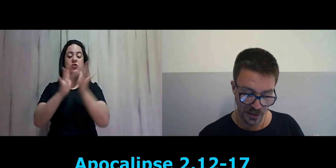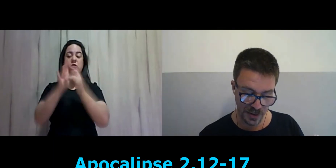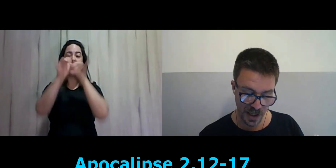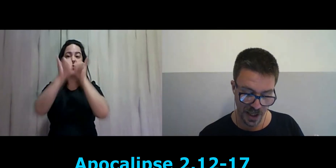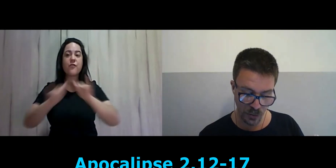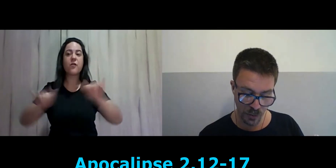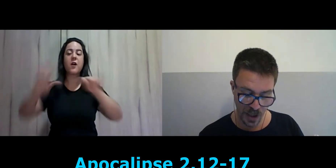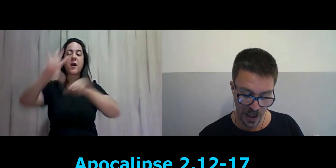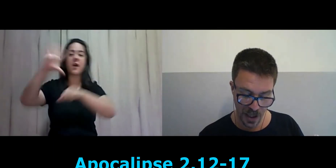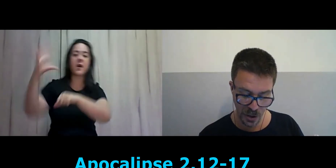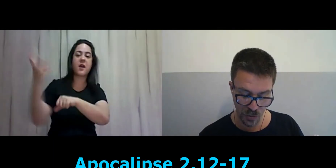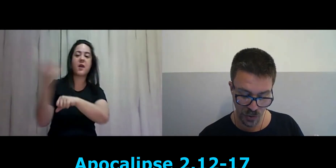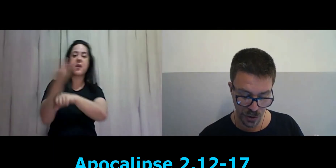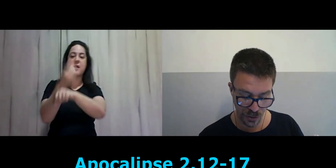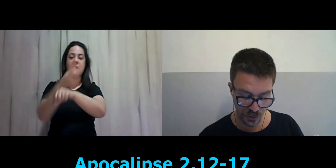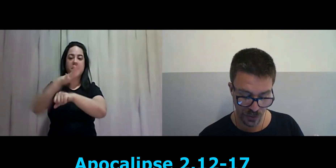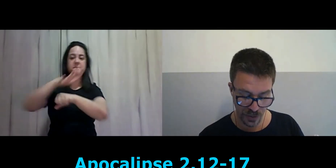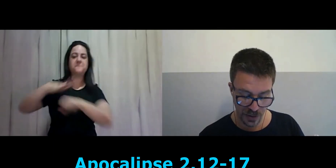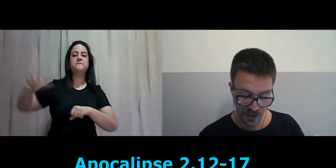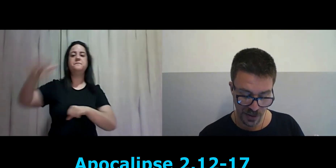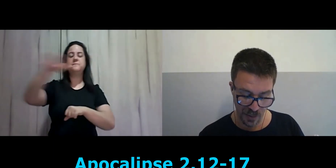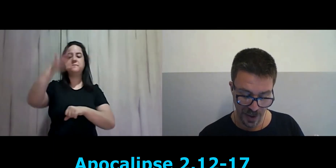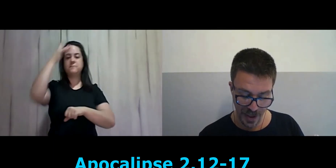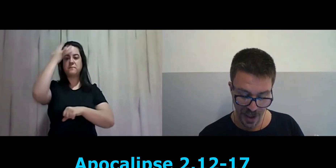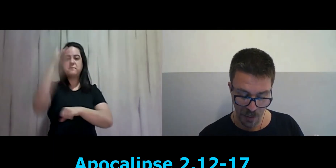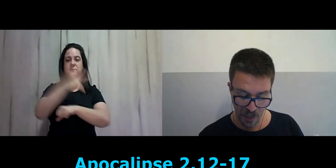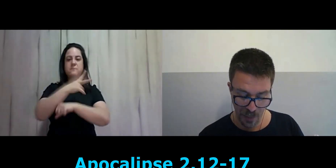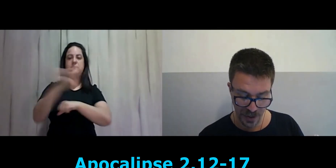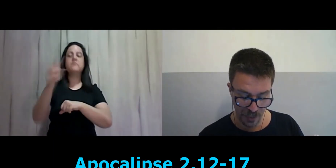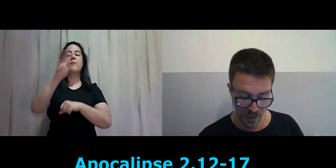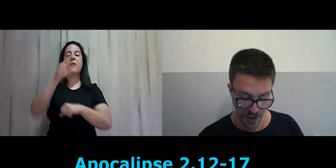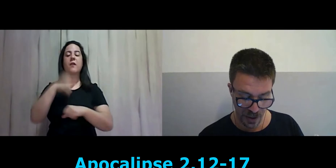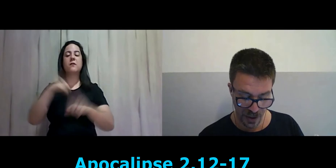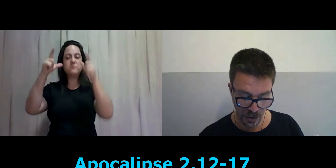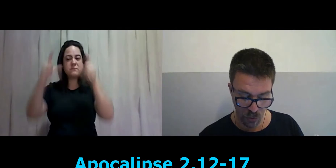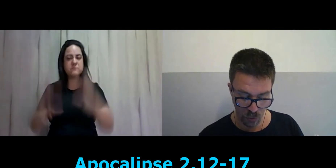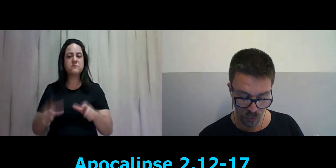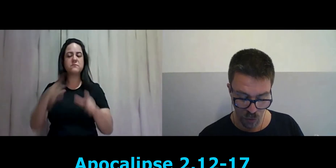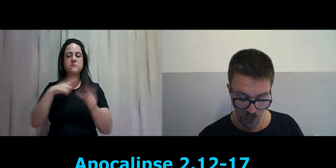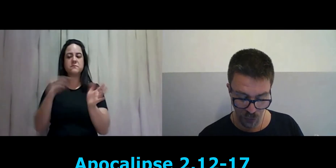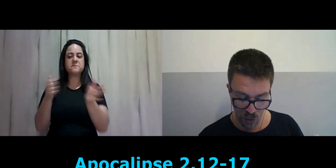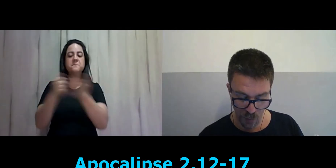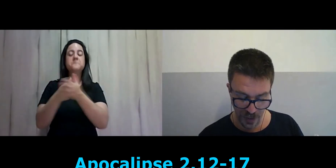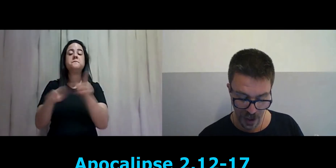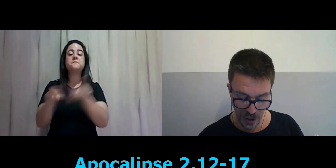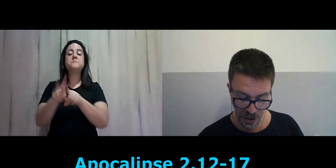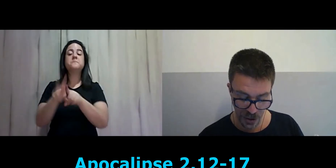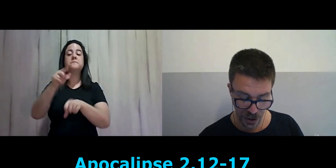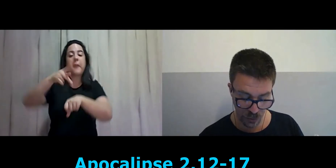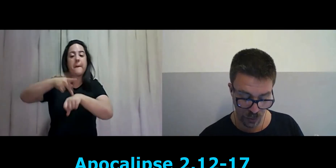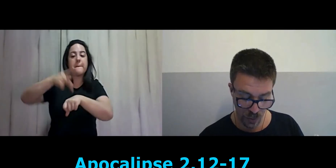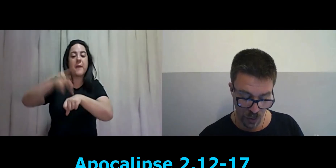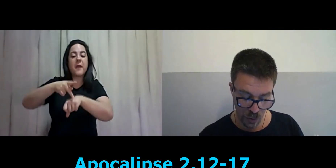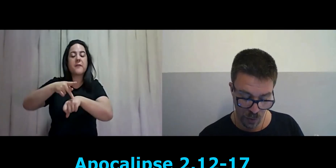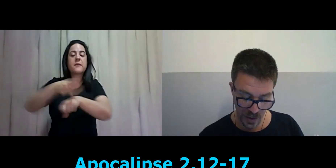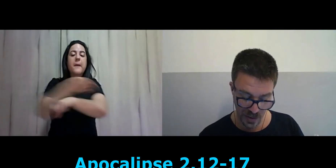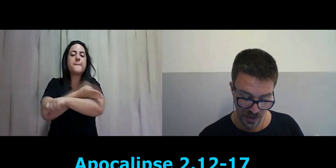vencedor, darei do maná escondido. Também lhe darei uma pedra branca, com um novo nome nela